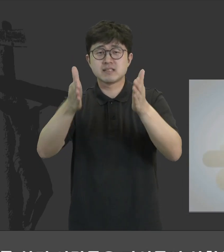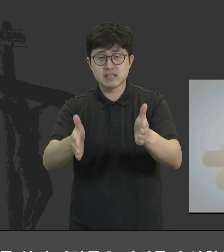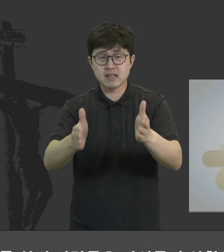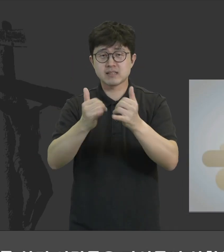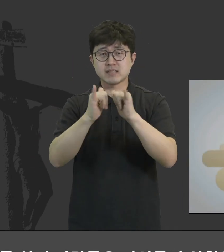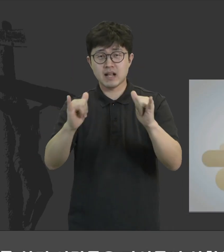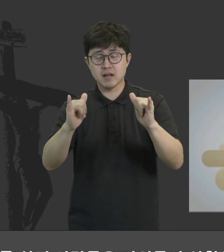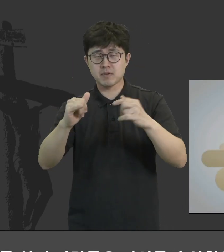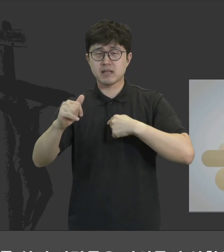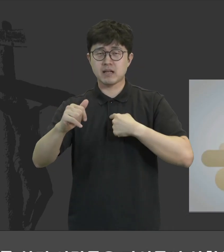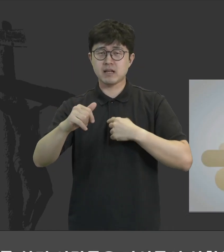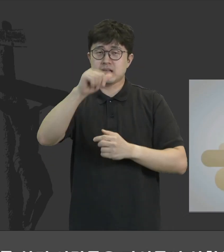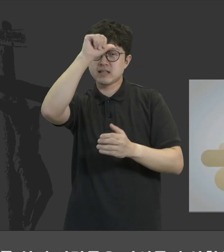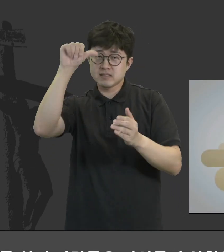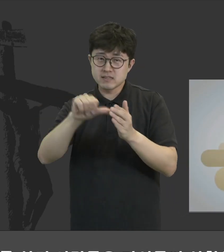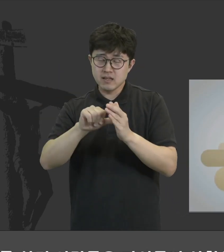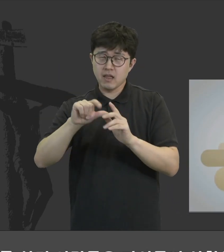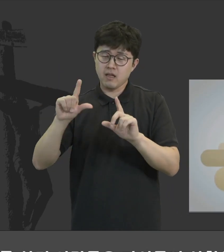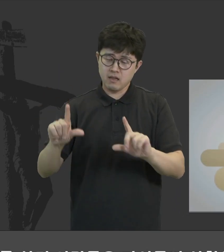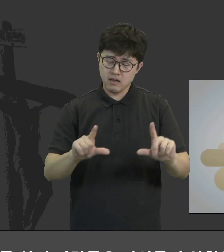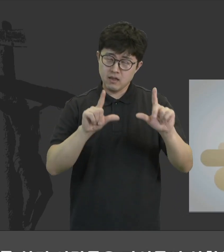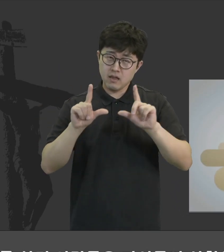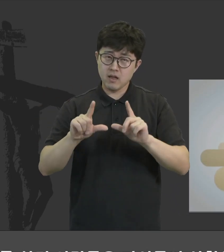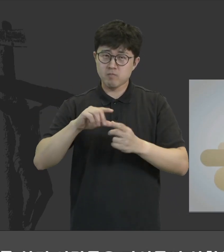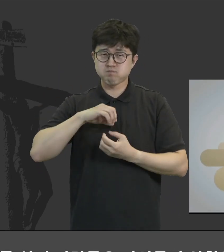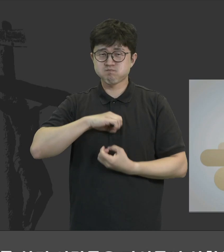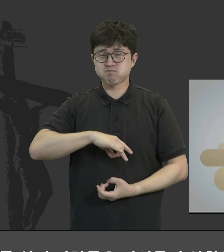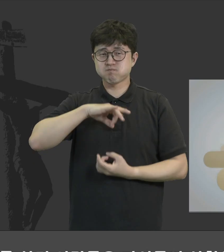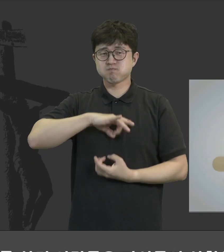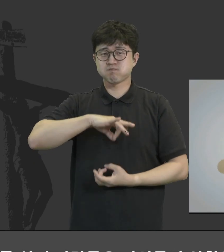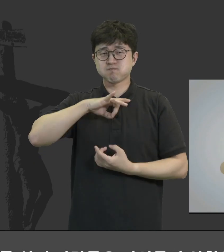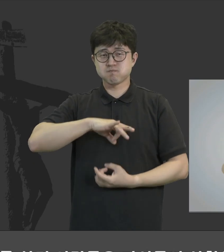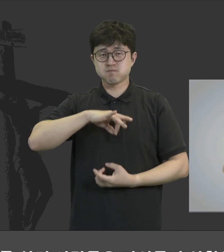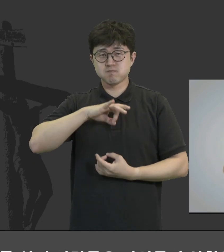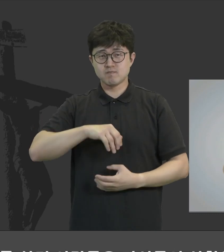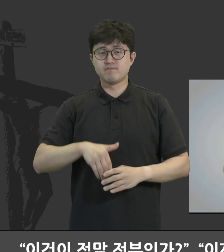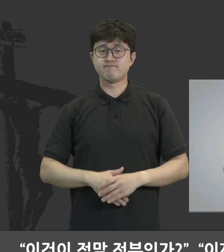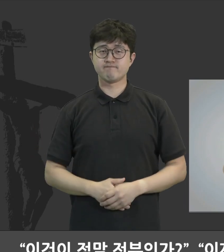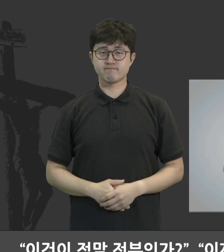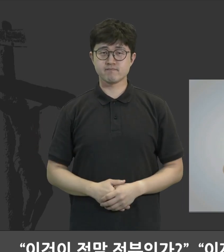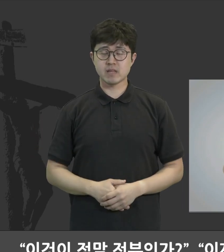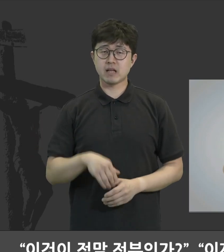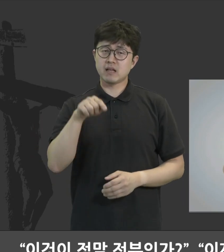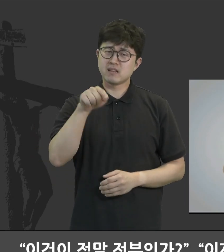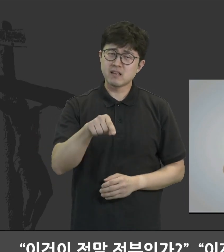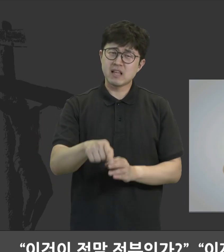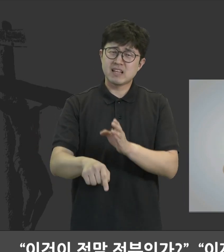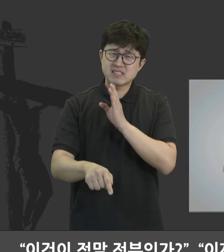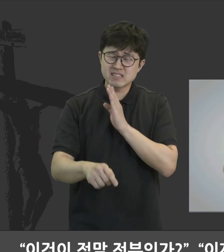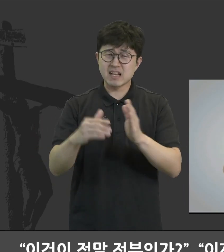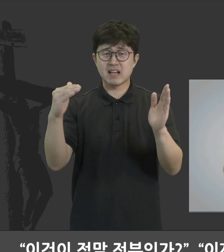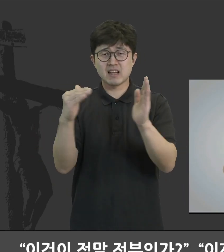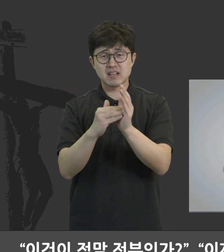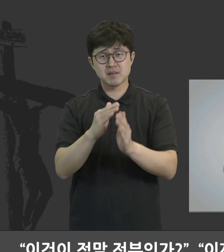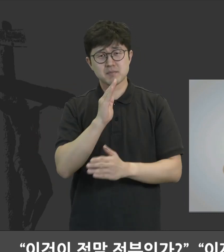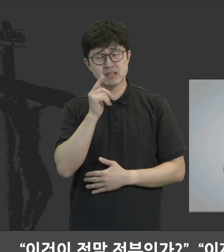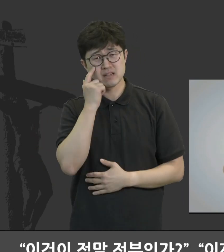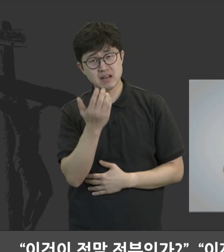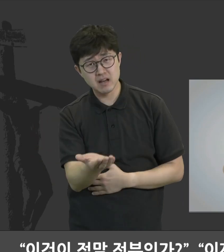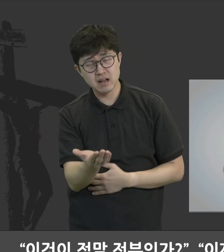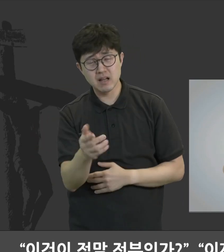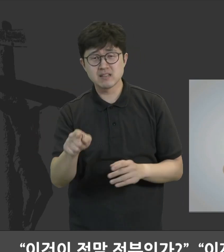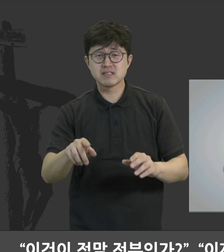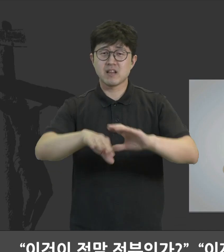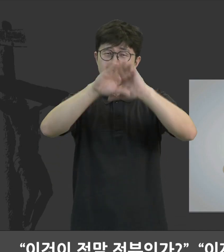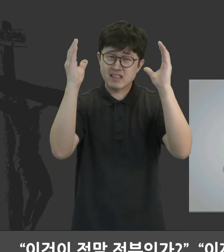유배기를 살던 사람들은 자신들의 상황을 보며 자문했을 것입니다. 이것이 정말 전부인가? 이제는